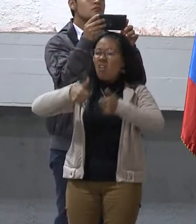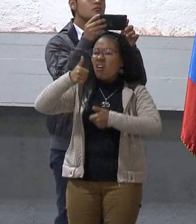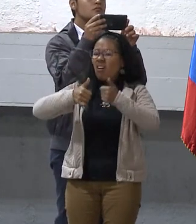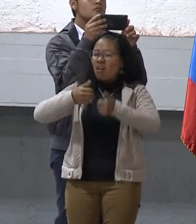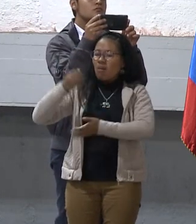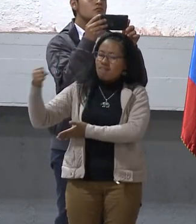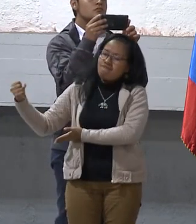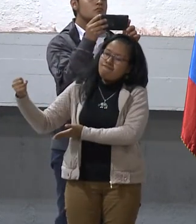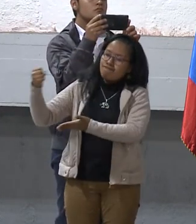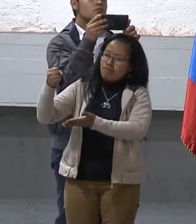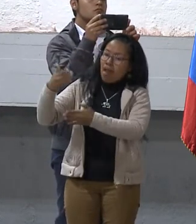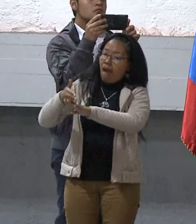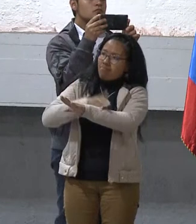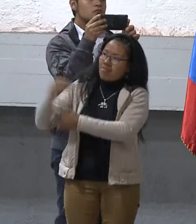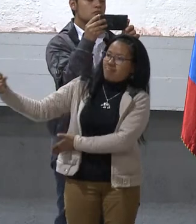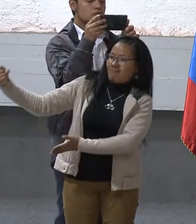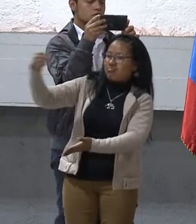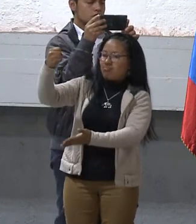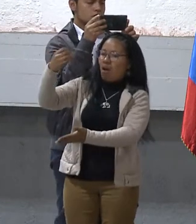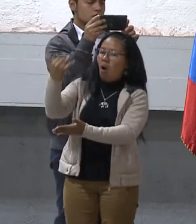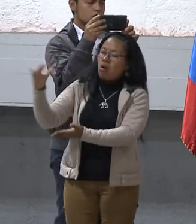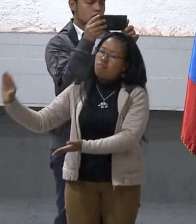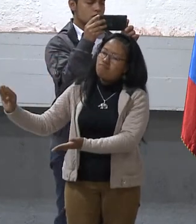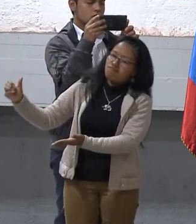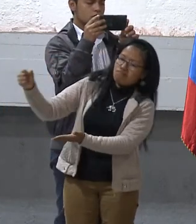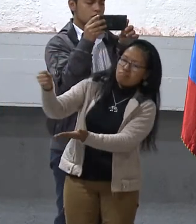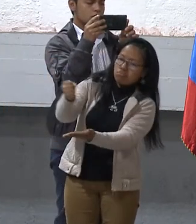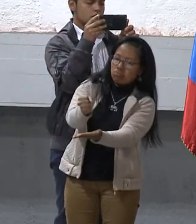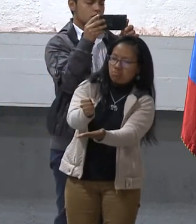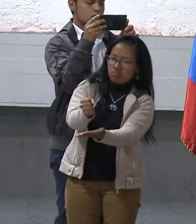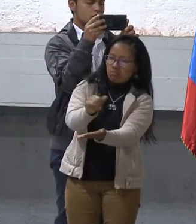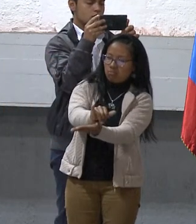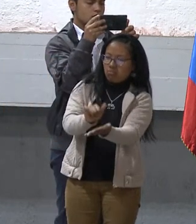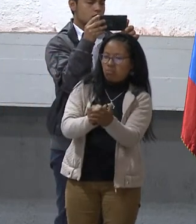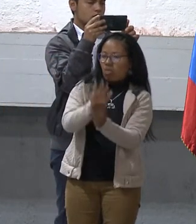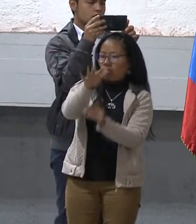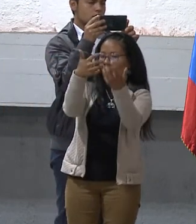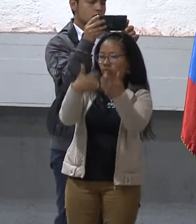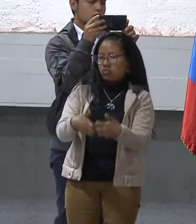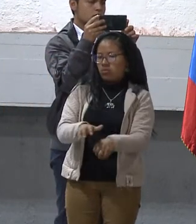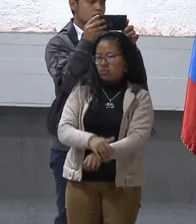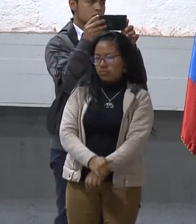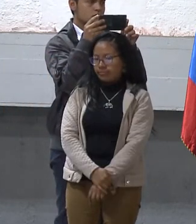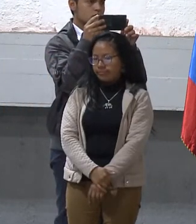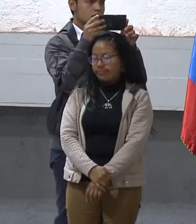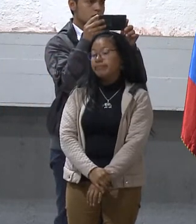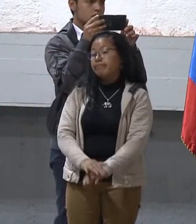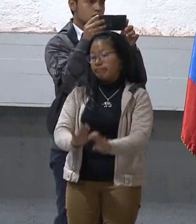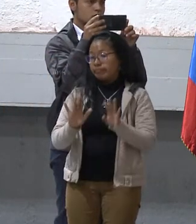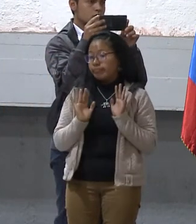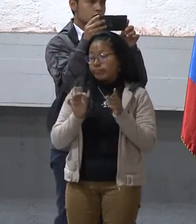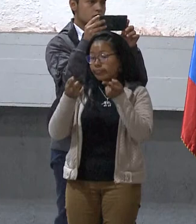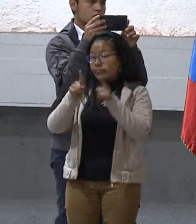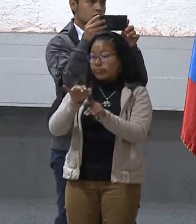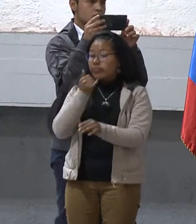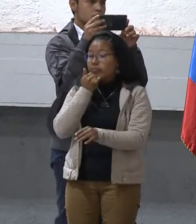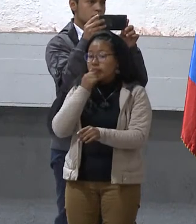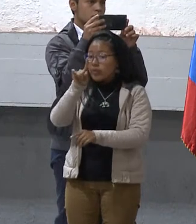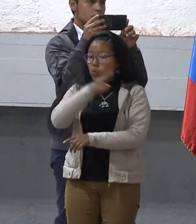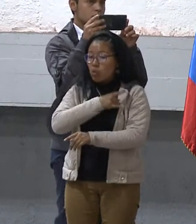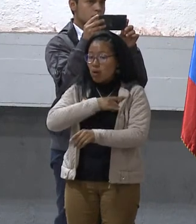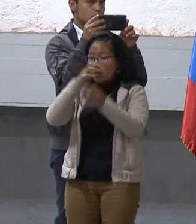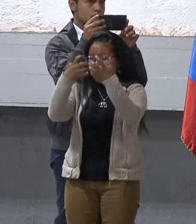del presupuesto básico que necesitamos para nuestro funcionamiento y sin hablar que ese funcionamiento tiene como